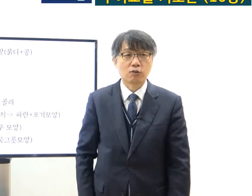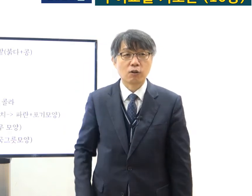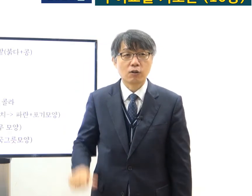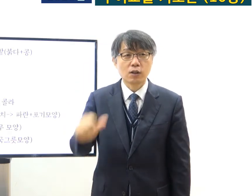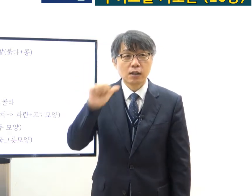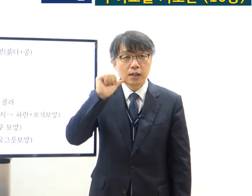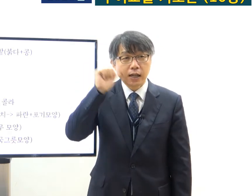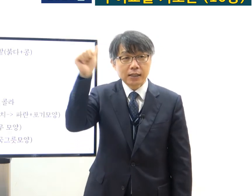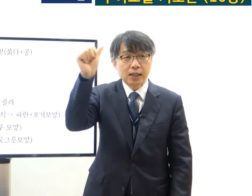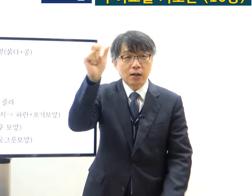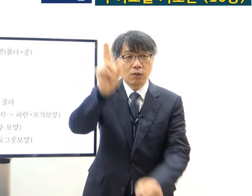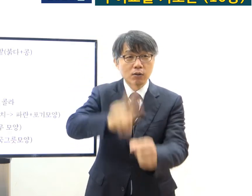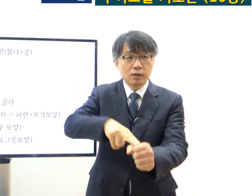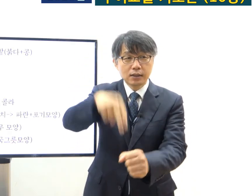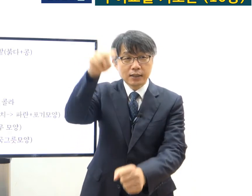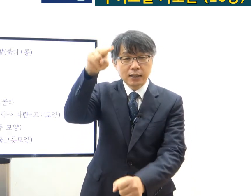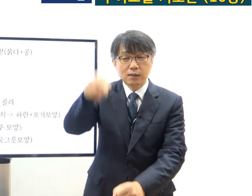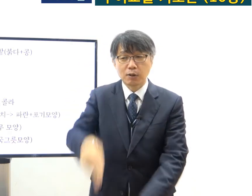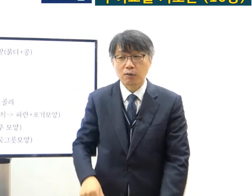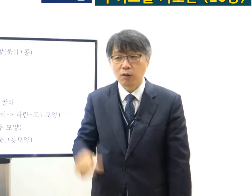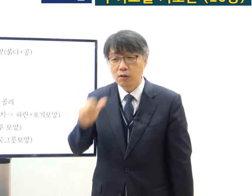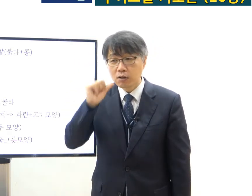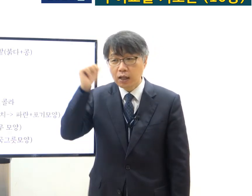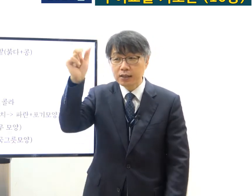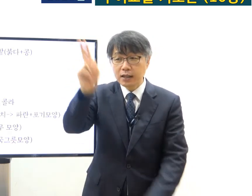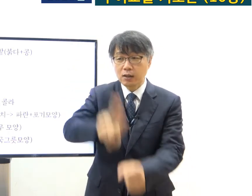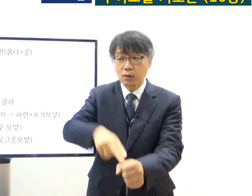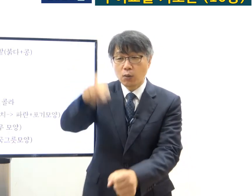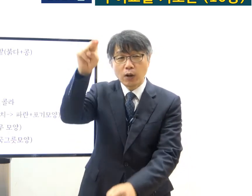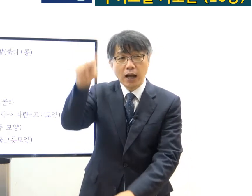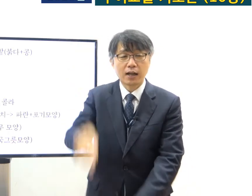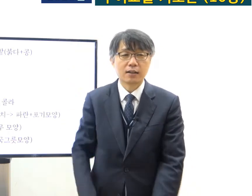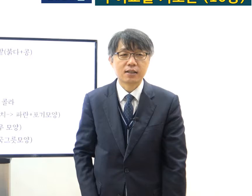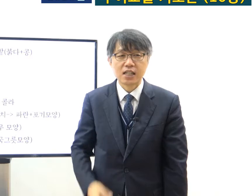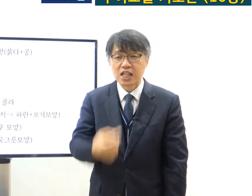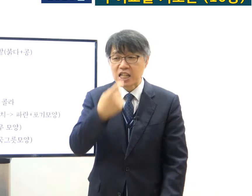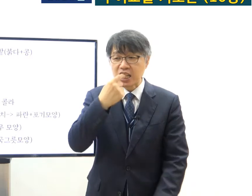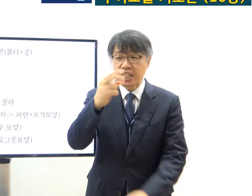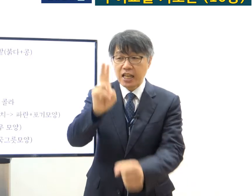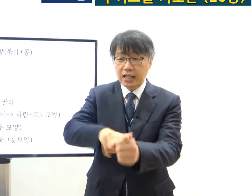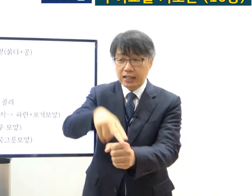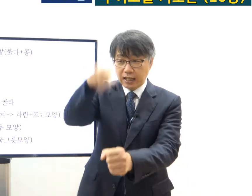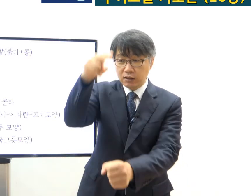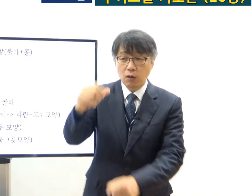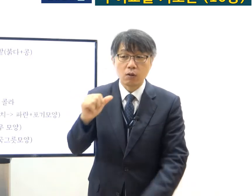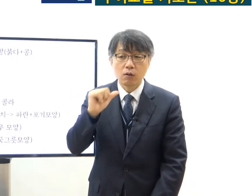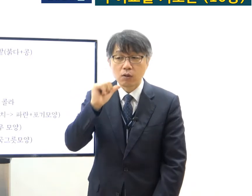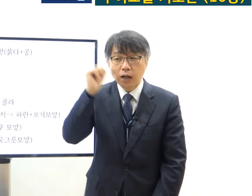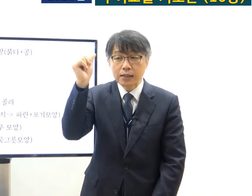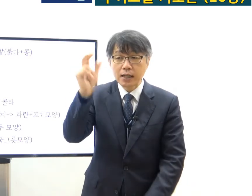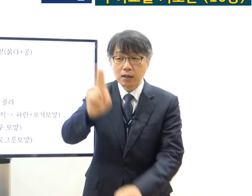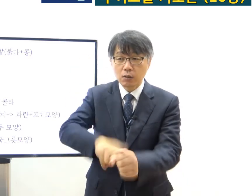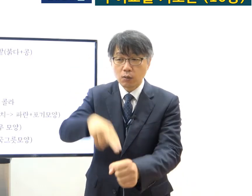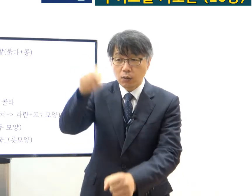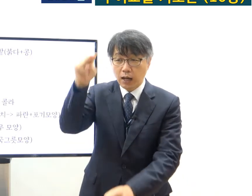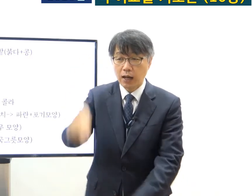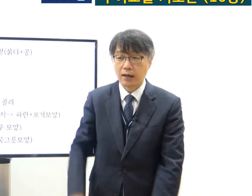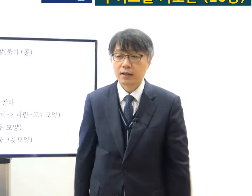있고요. 갈색하고 딱 따는 거 뭐라고요? 갈색 콜라. 흰색 따는 거. 갈색 콜라. 그